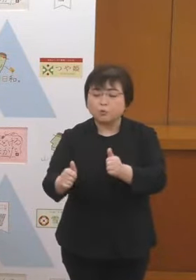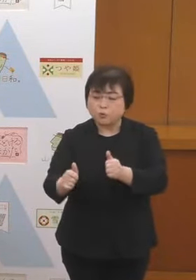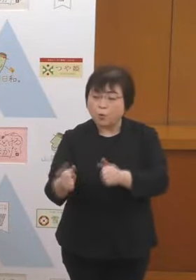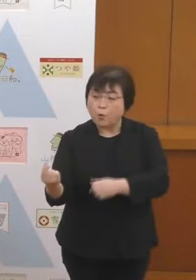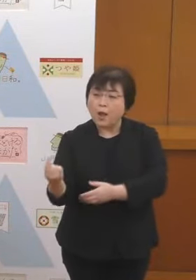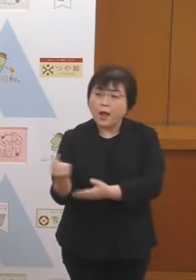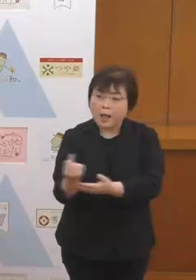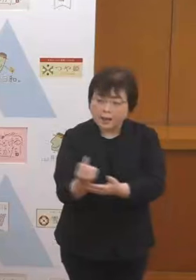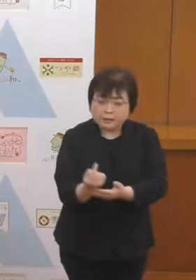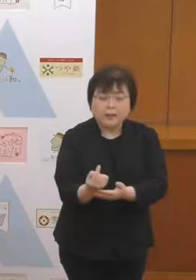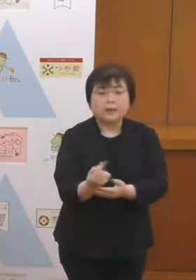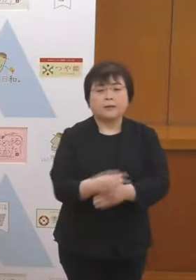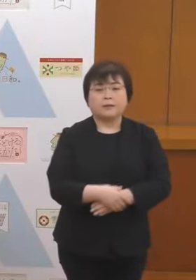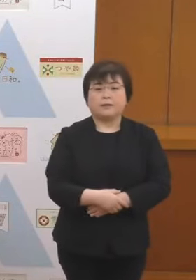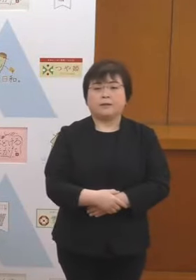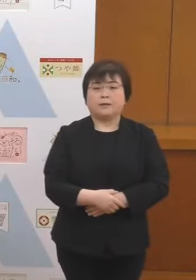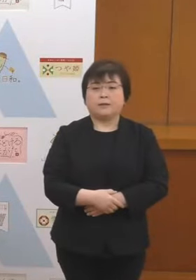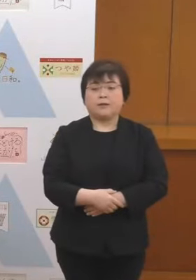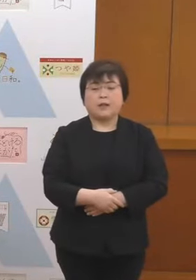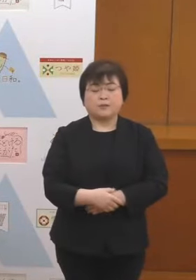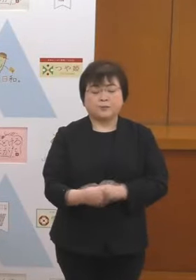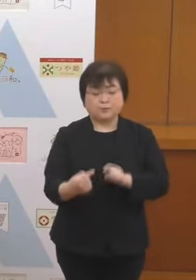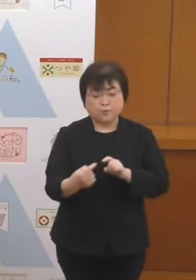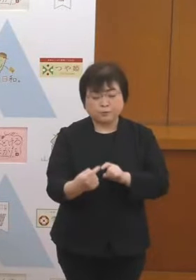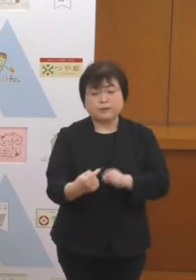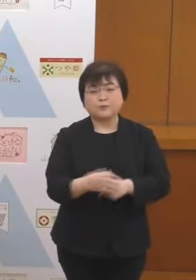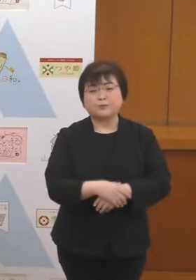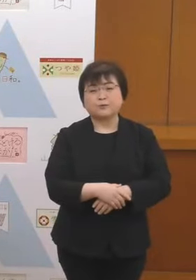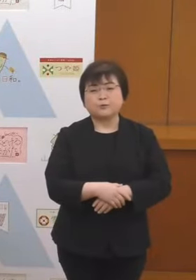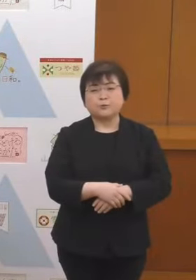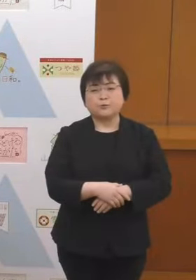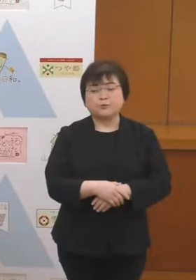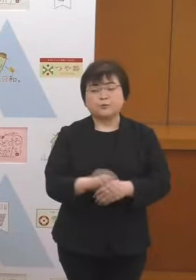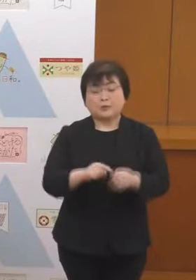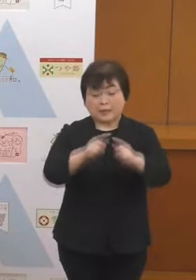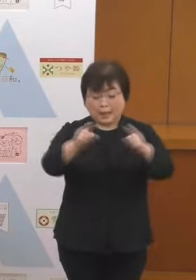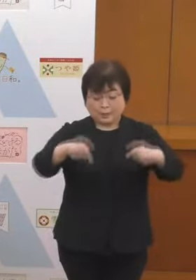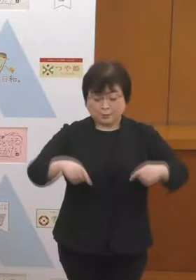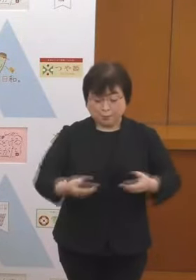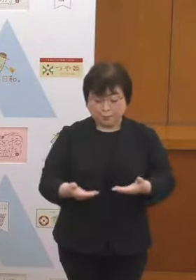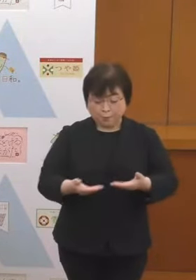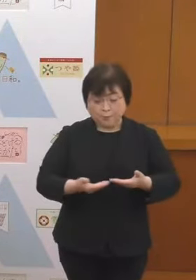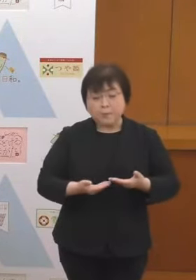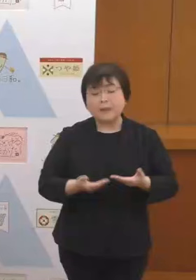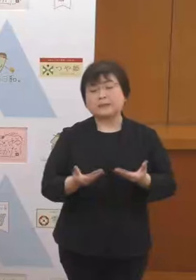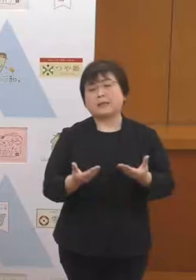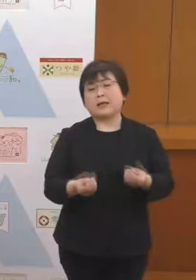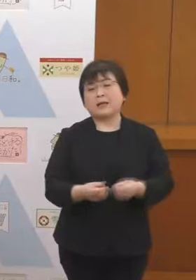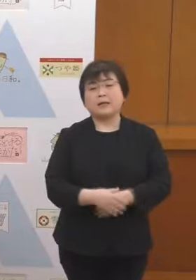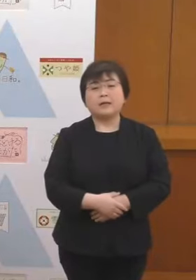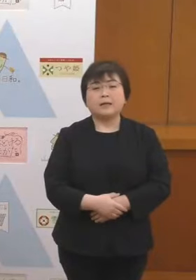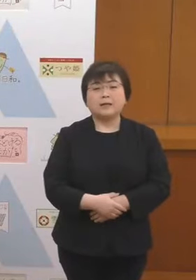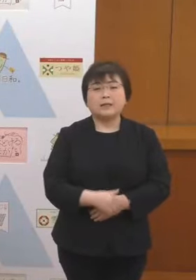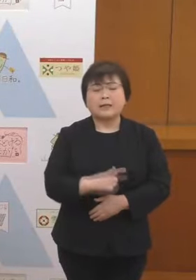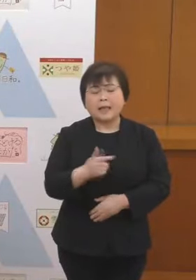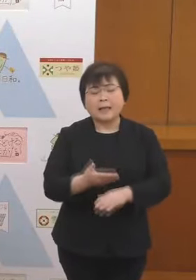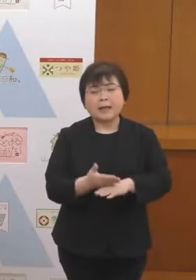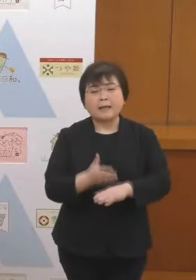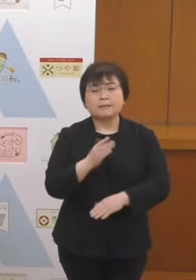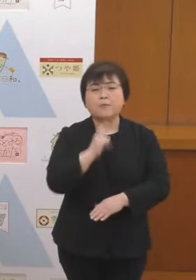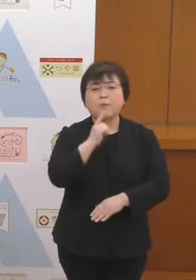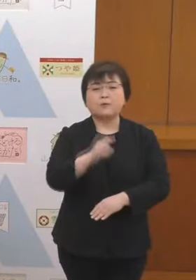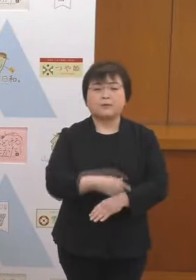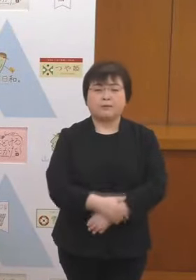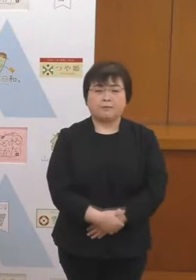来場されましてえ直接私に指定書をお渡しいただきましたえ大変感謝